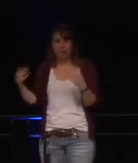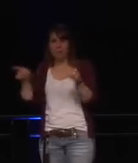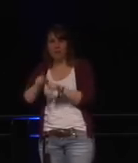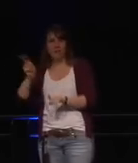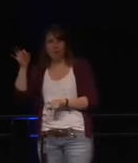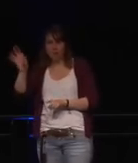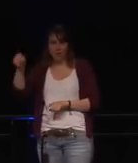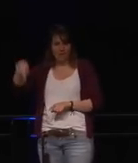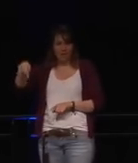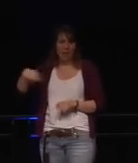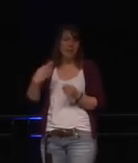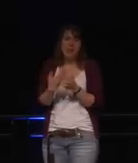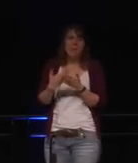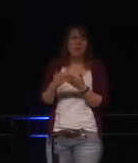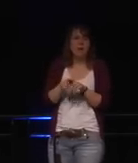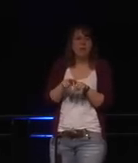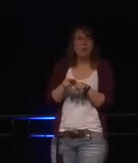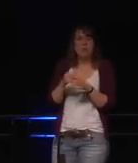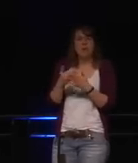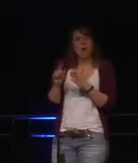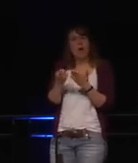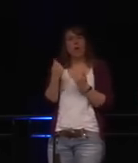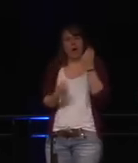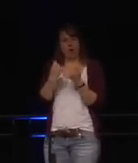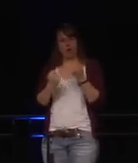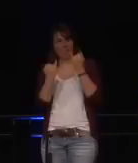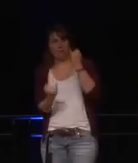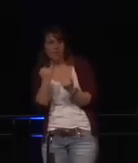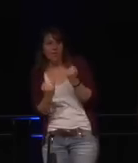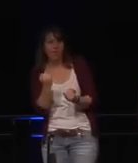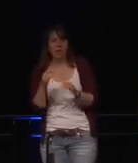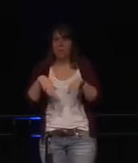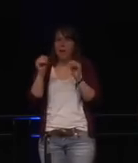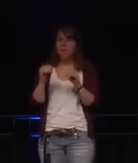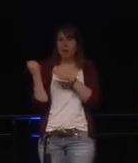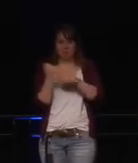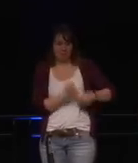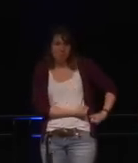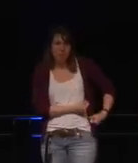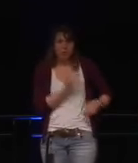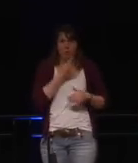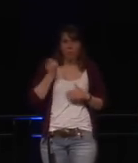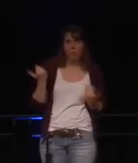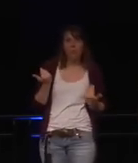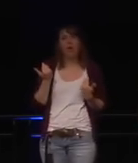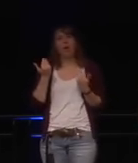vergleichbar mit der Autoindustrie. Erst mit der